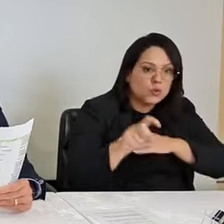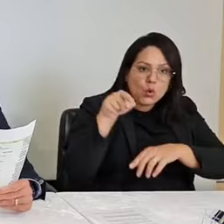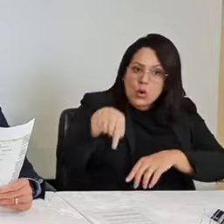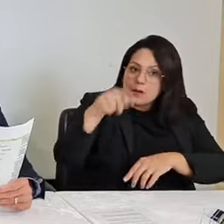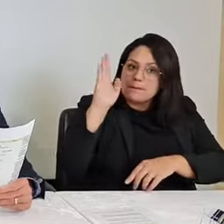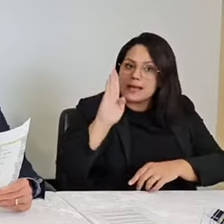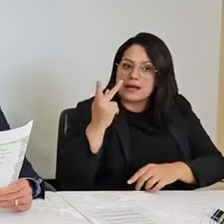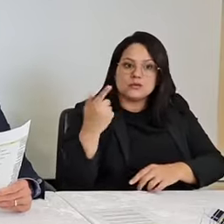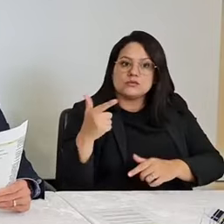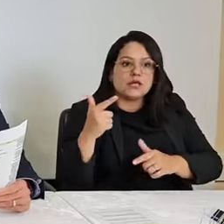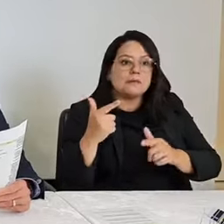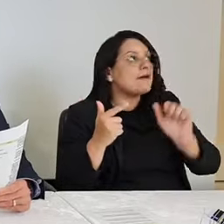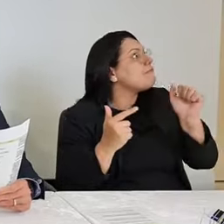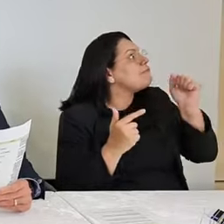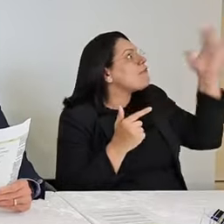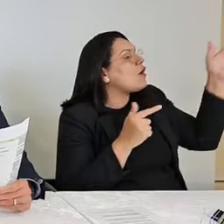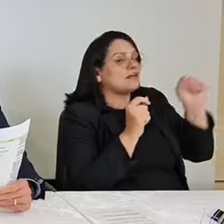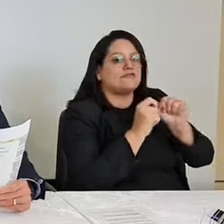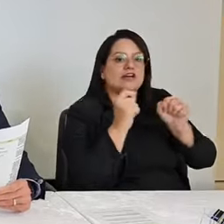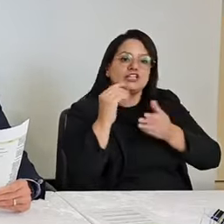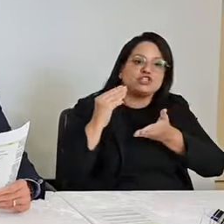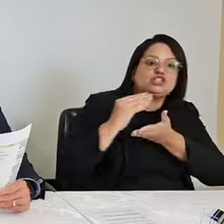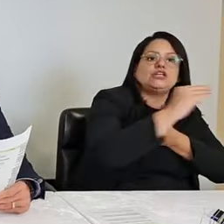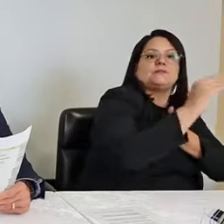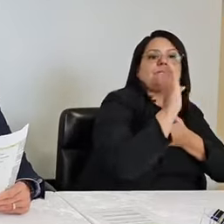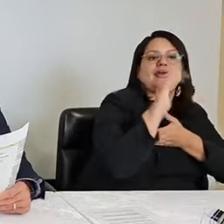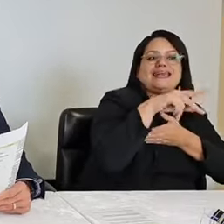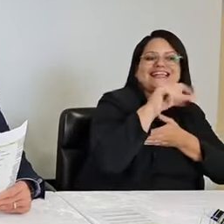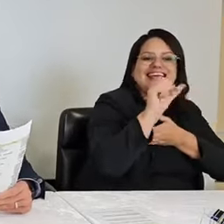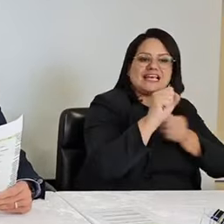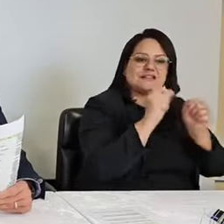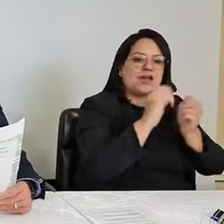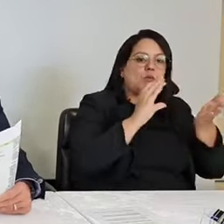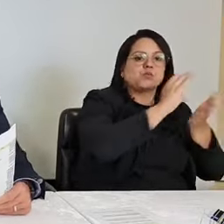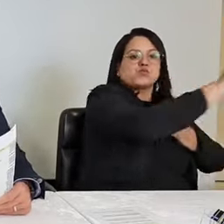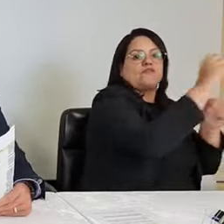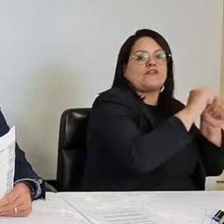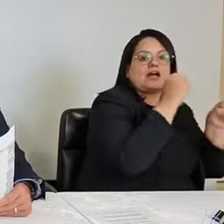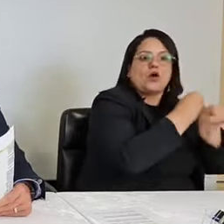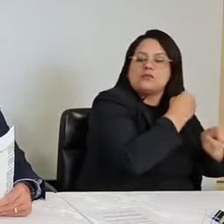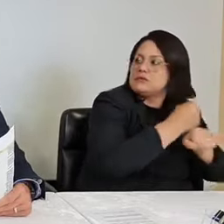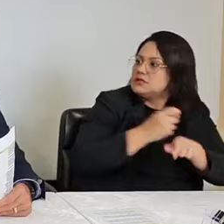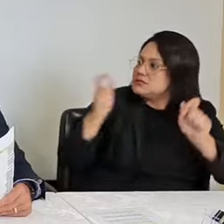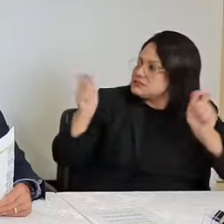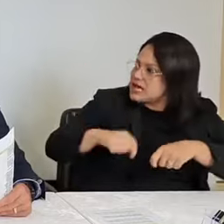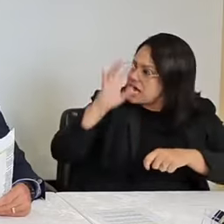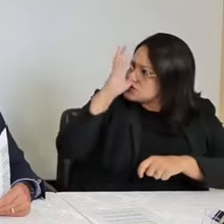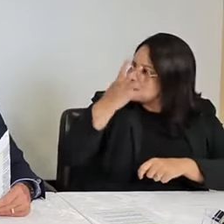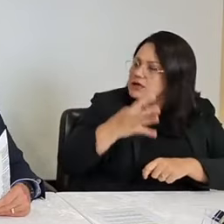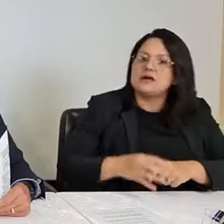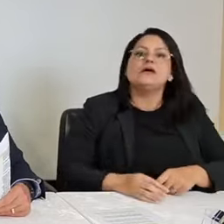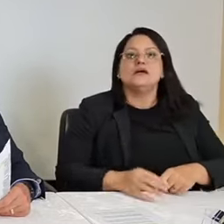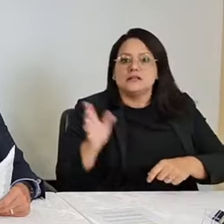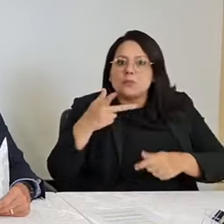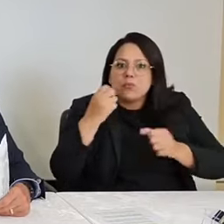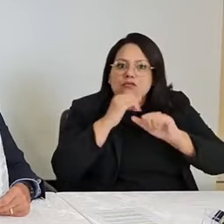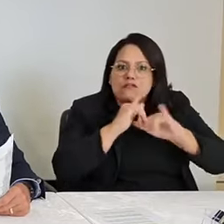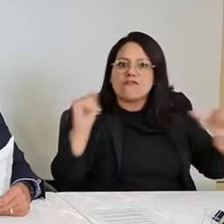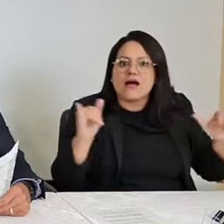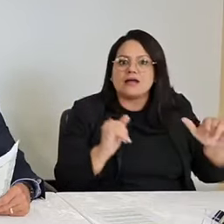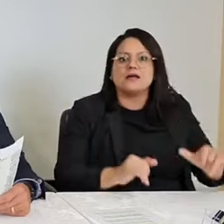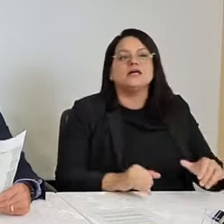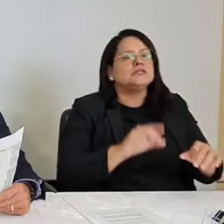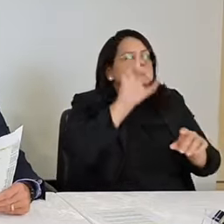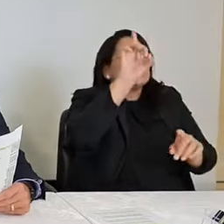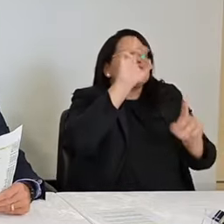metrô fora do Brasil com dinheiro do BNDES. Mas isso a gente vai resolver, presidente. Vai resolver? Vai resolver o metrô de BH? Vamos resolver. Então fala aí. Se Deus quiser. Então fala aí.